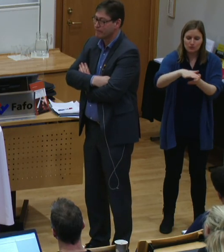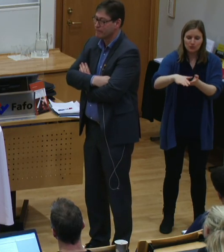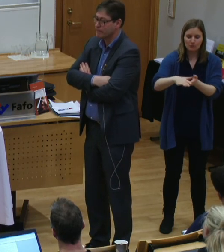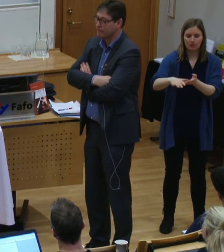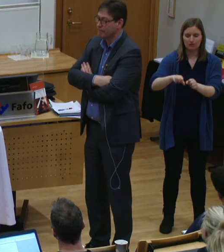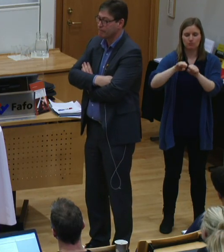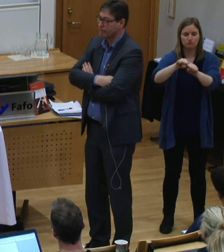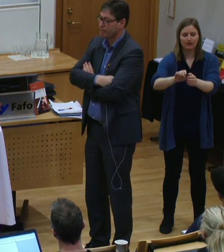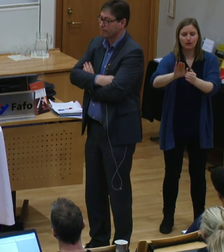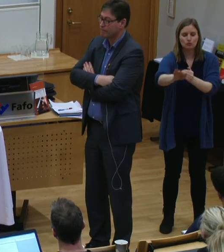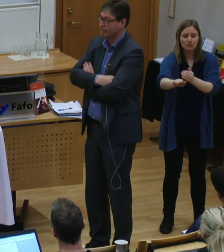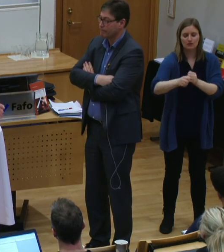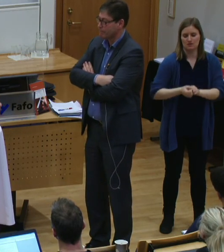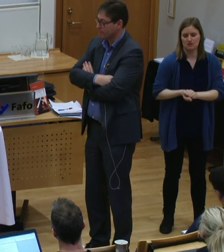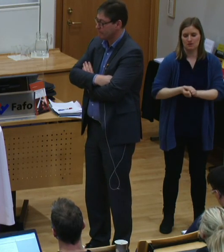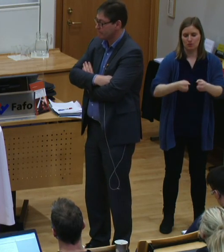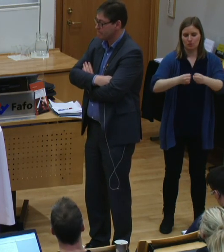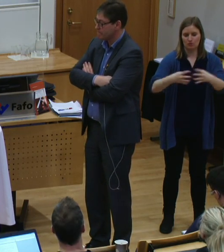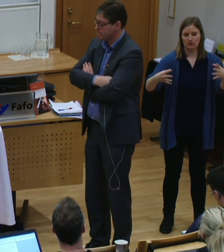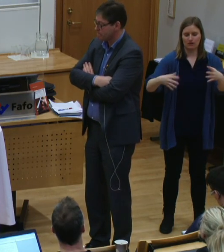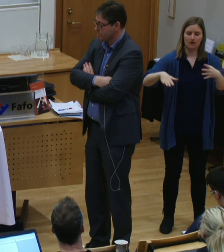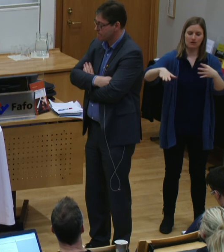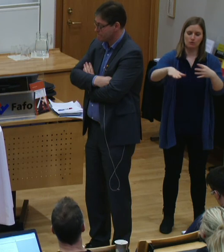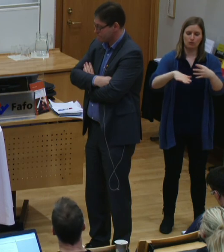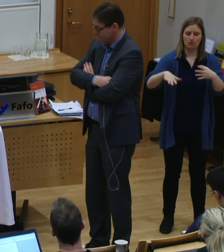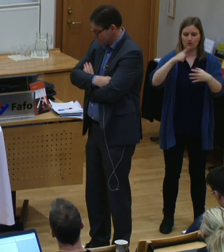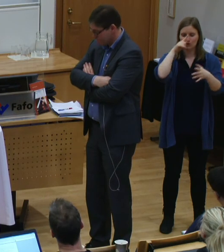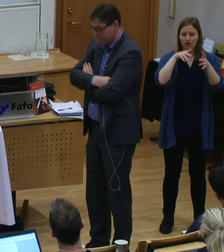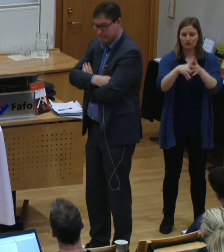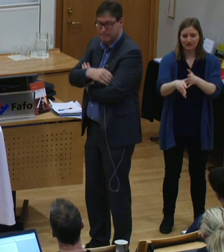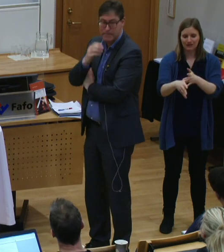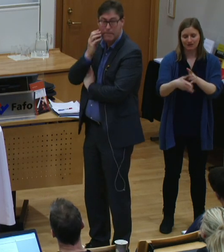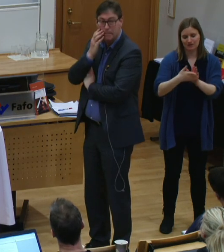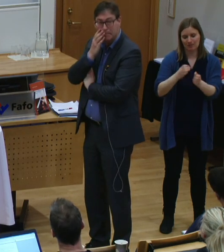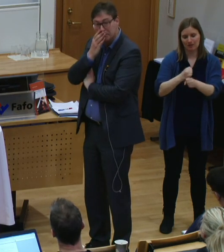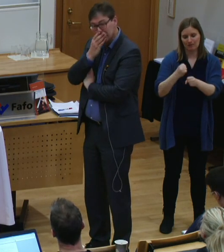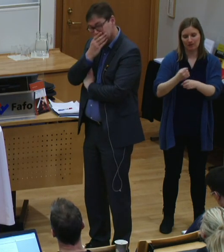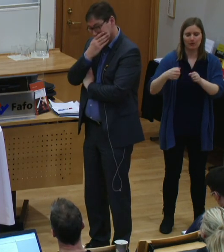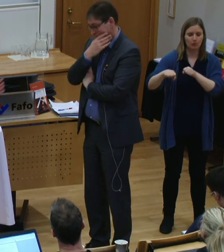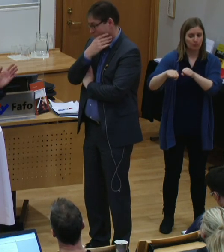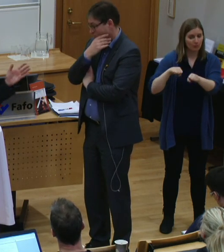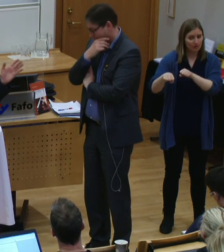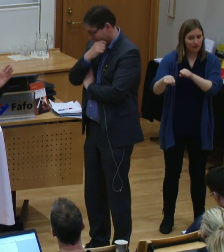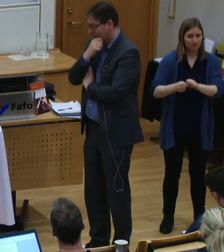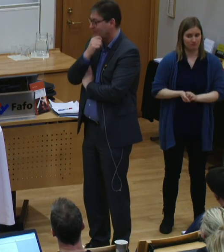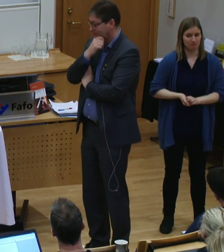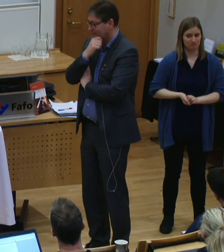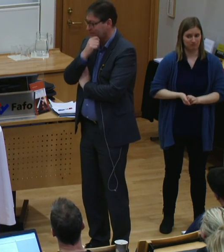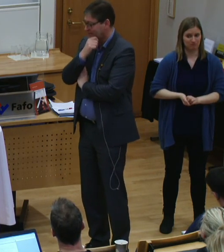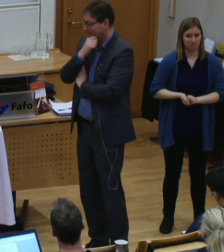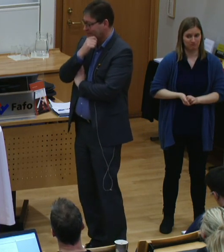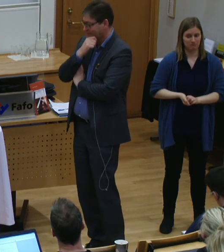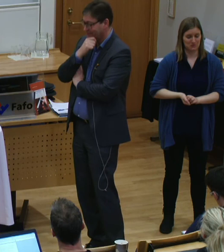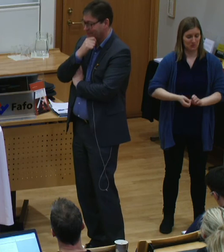ute. Vi må utvikle lokalpsykiatri I samarbeid med kommunene våre, og så videre. Så der